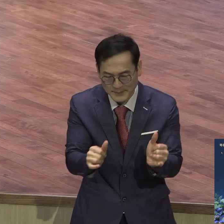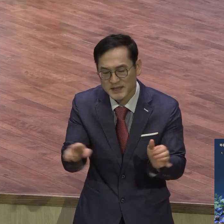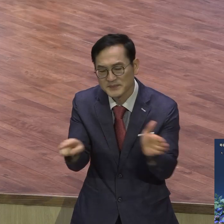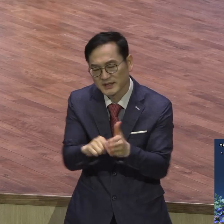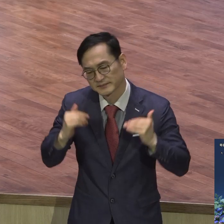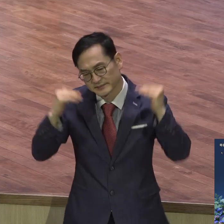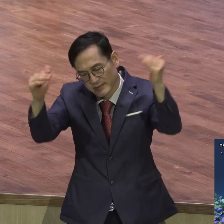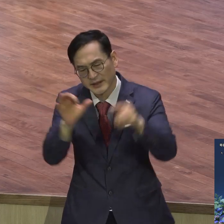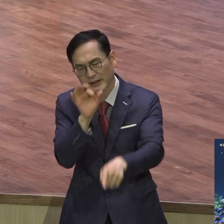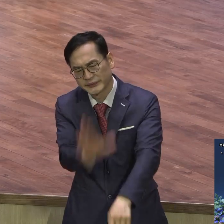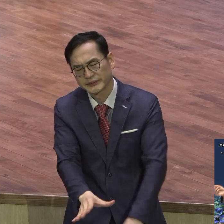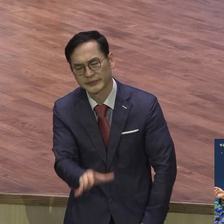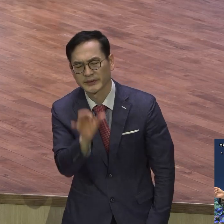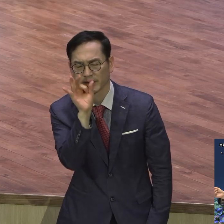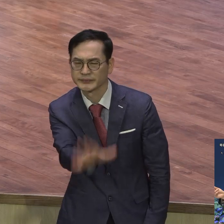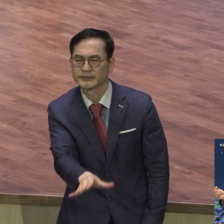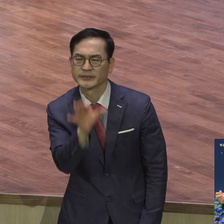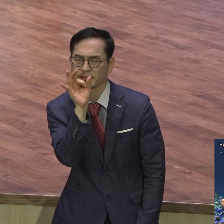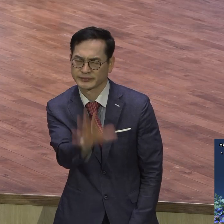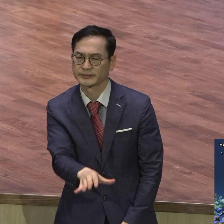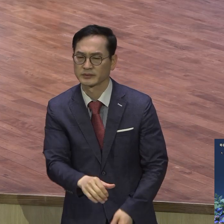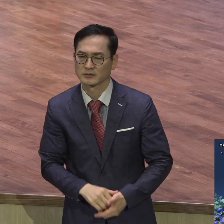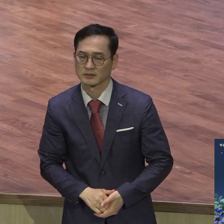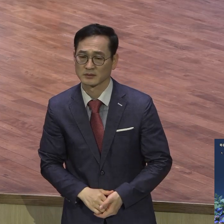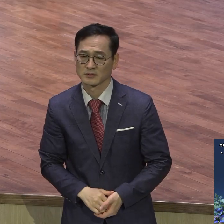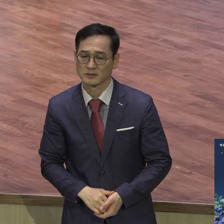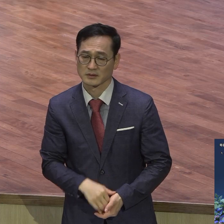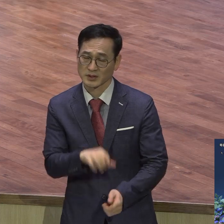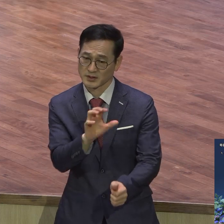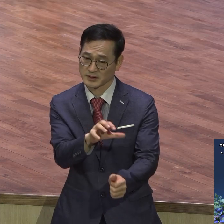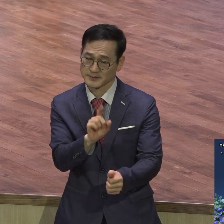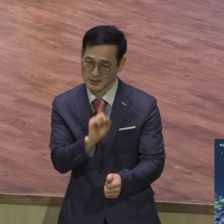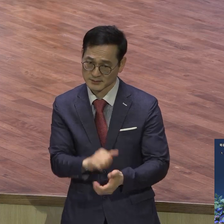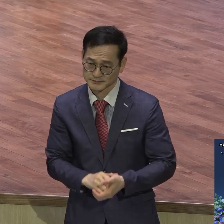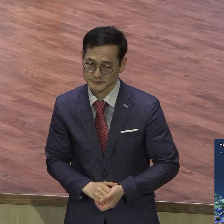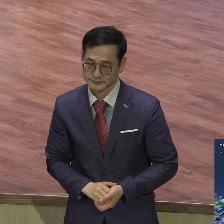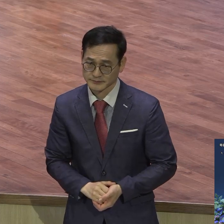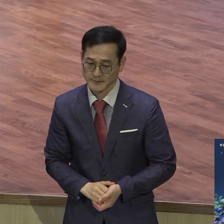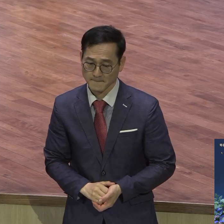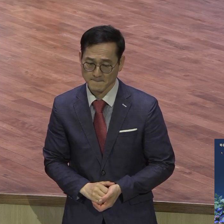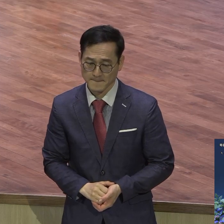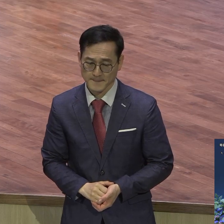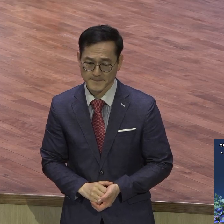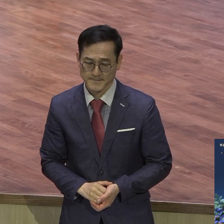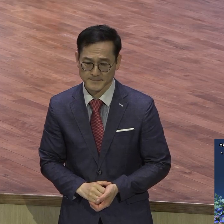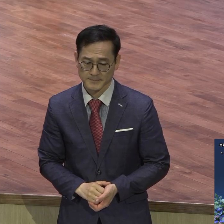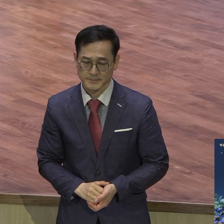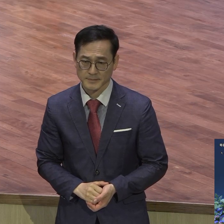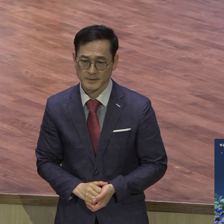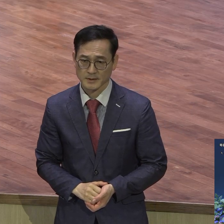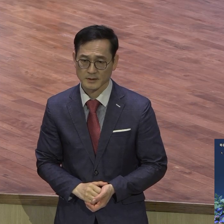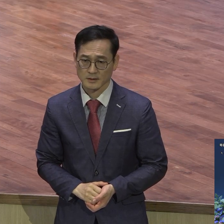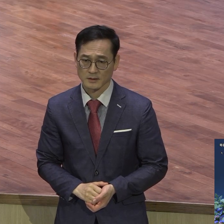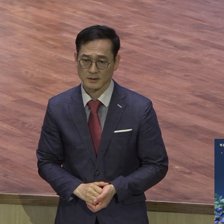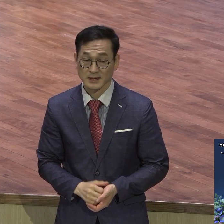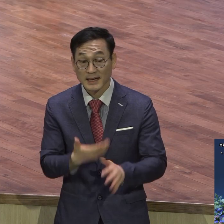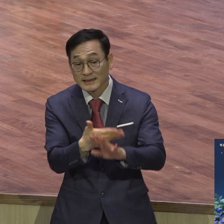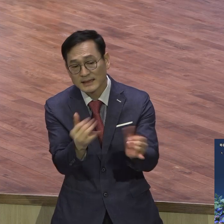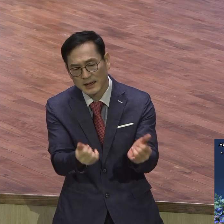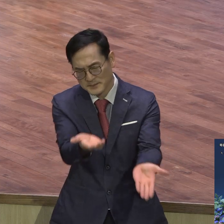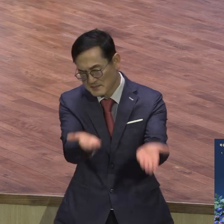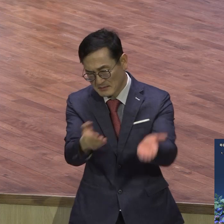않거나 성숙하지 않는다는 것입니다 오히려 비판하는 그 비판으로 말면 자기 자신이 비판을 받게 된다고